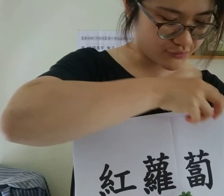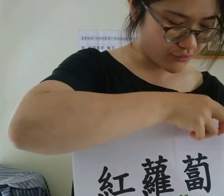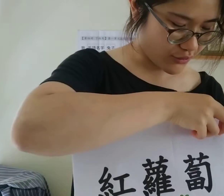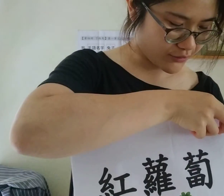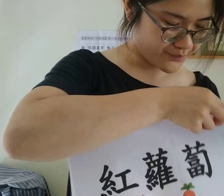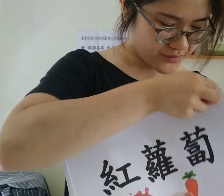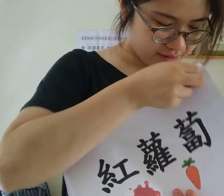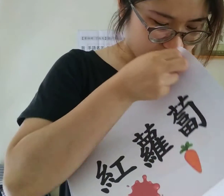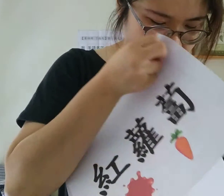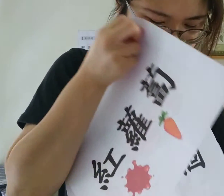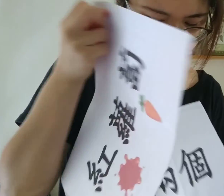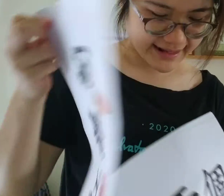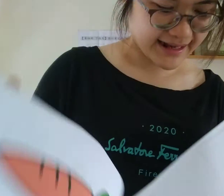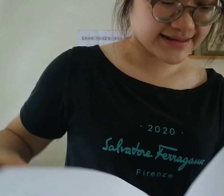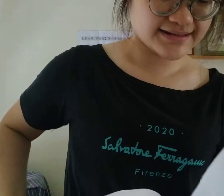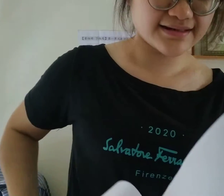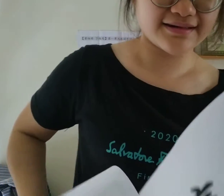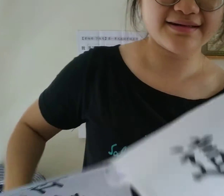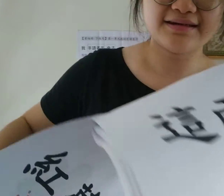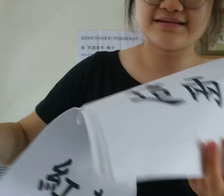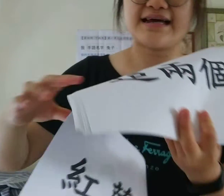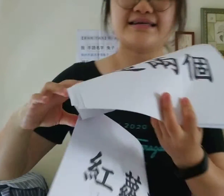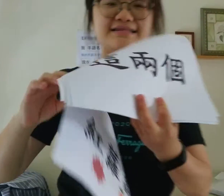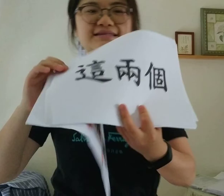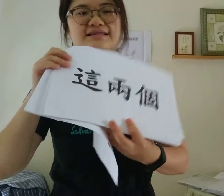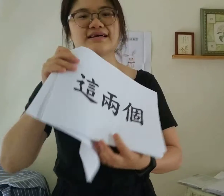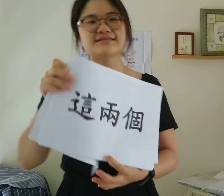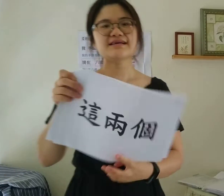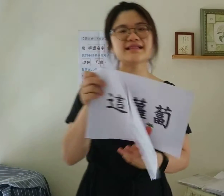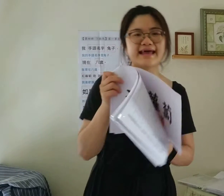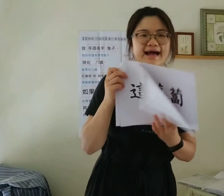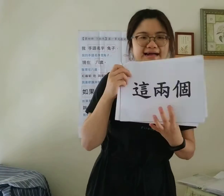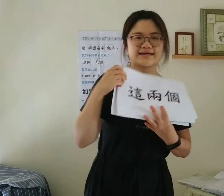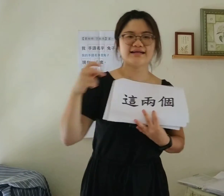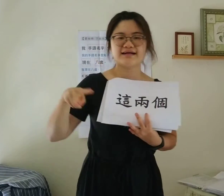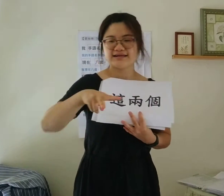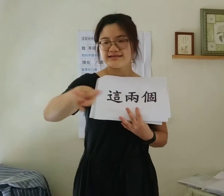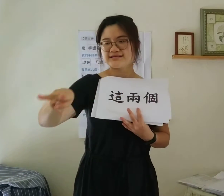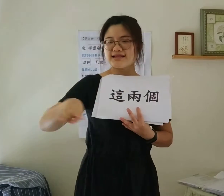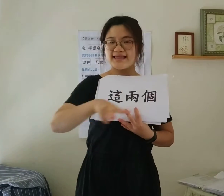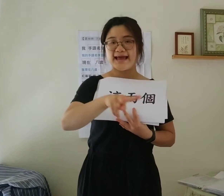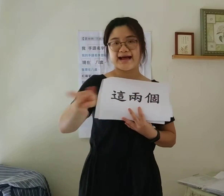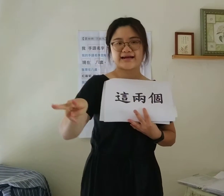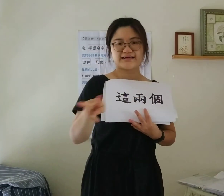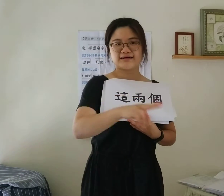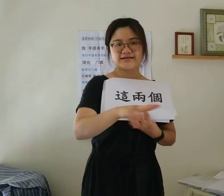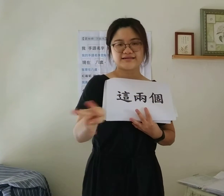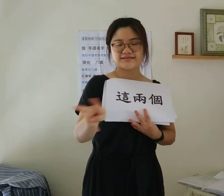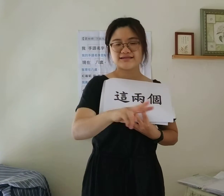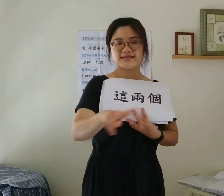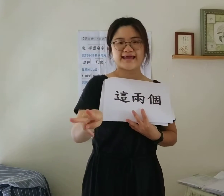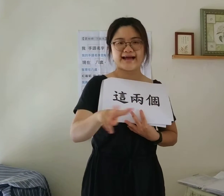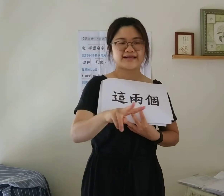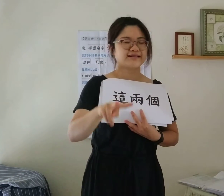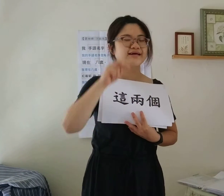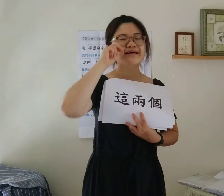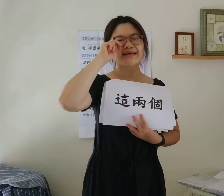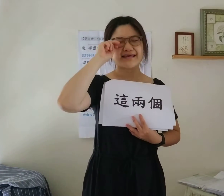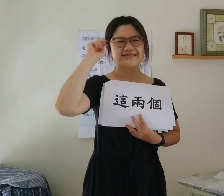哦。那我们来看这个，再是这两个，这两个，这两个也是